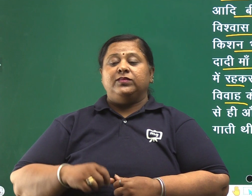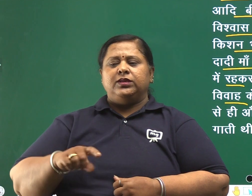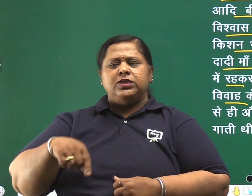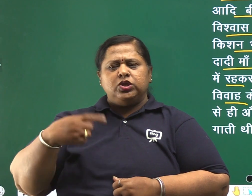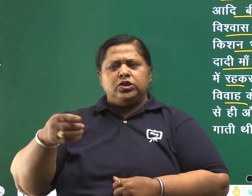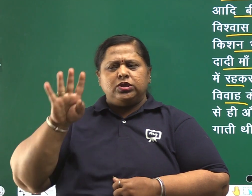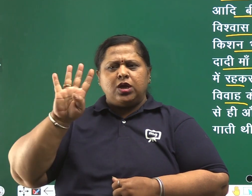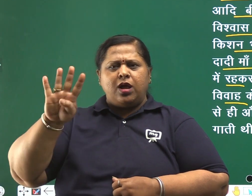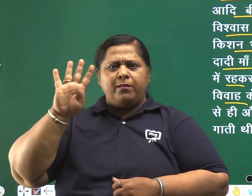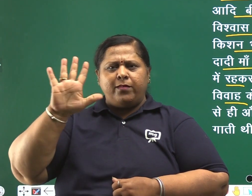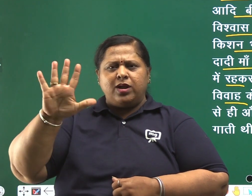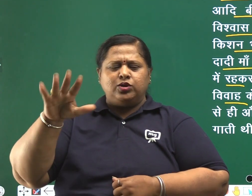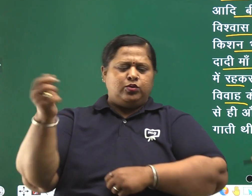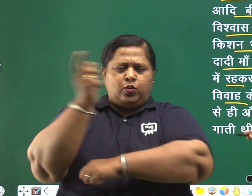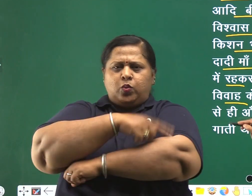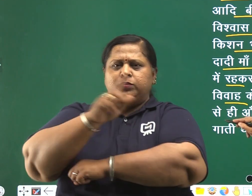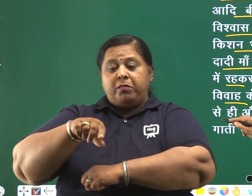4-5 रोज पहले